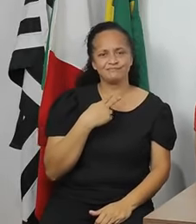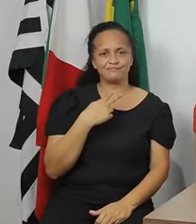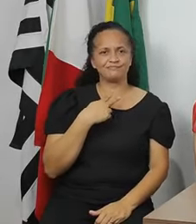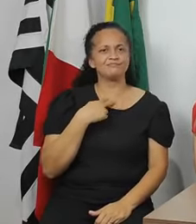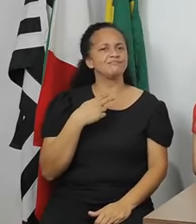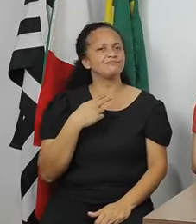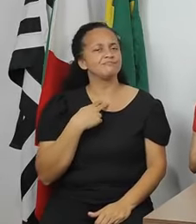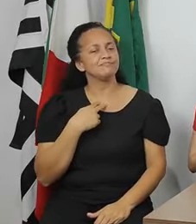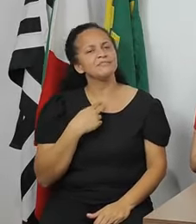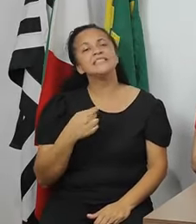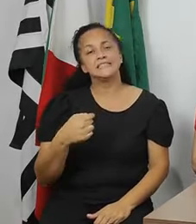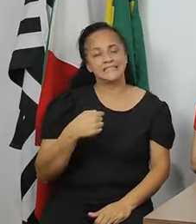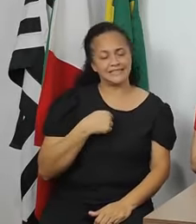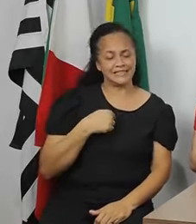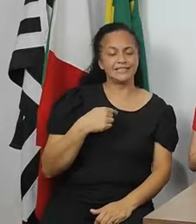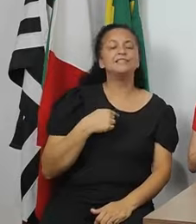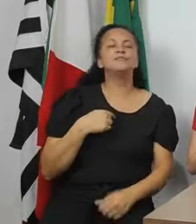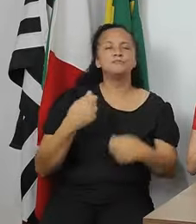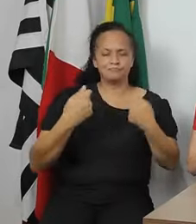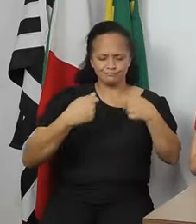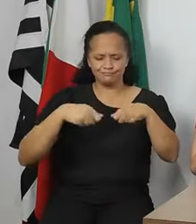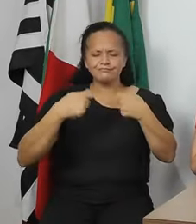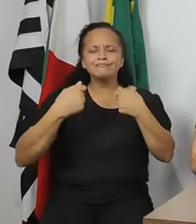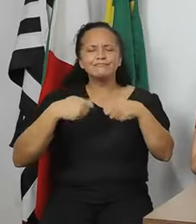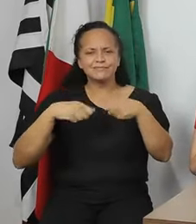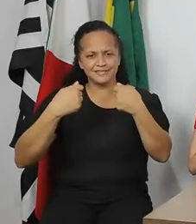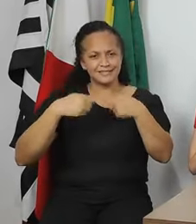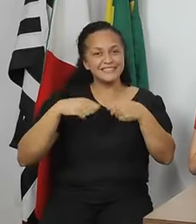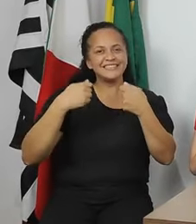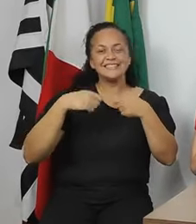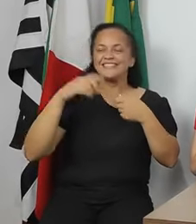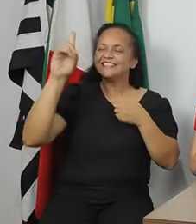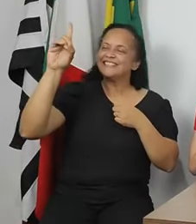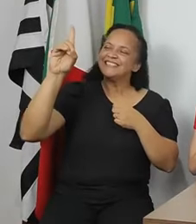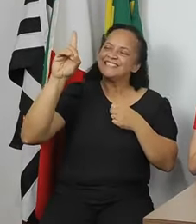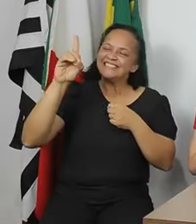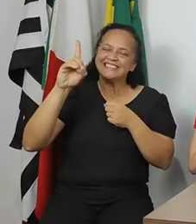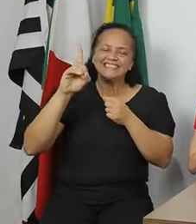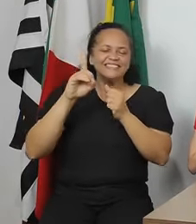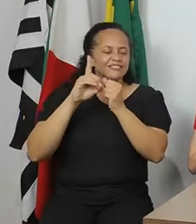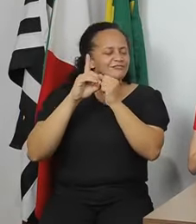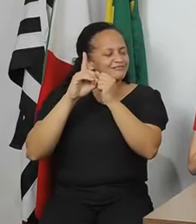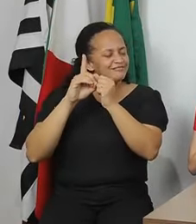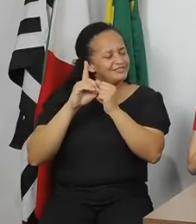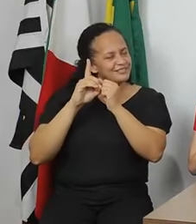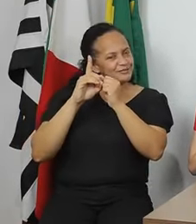Eu não vivo sem Ti.